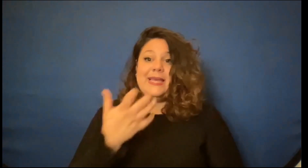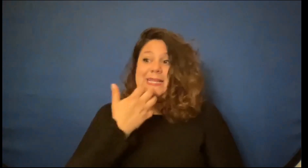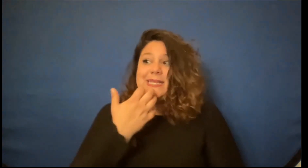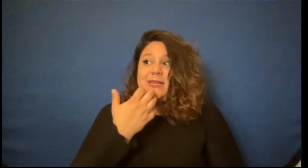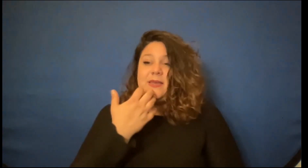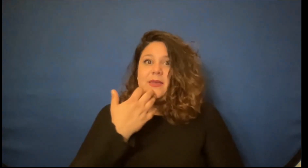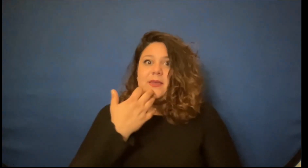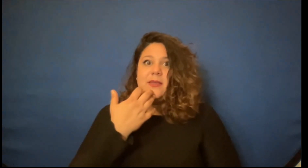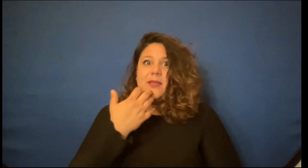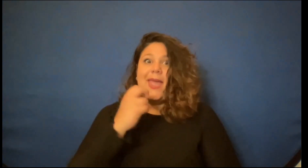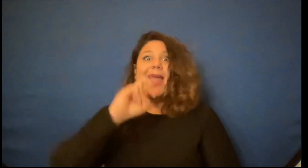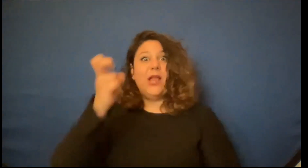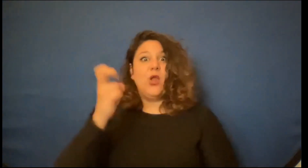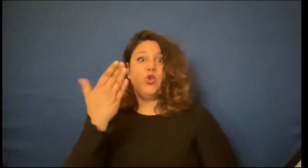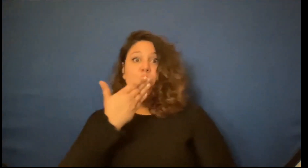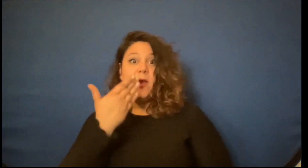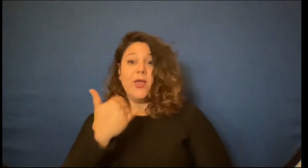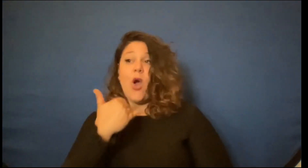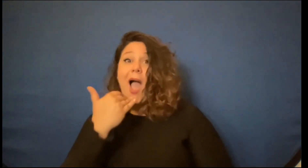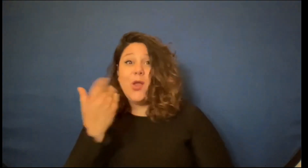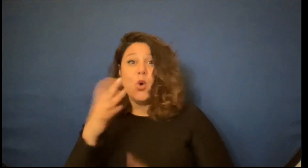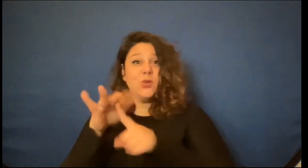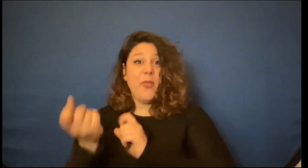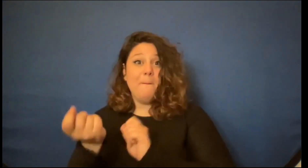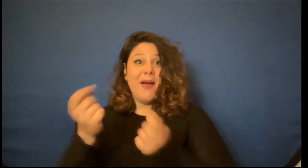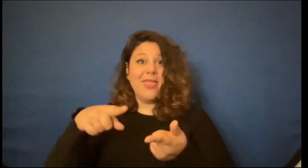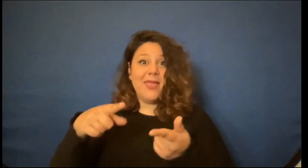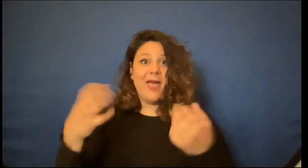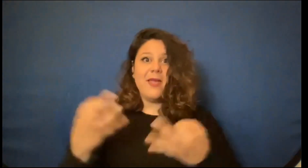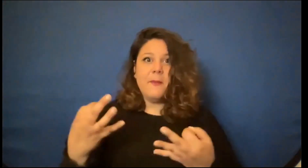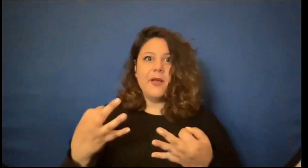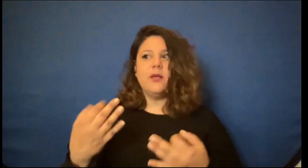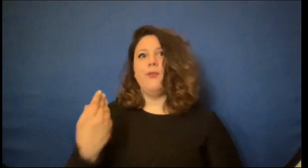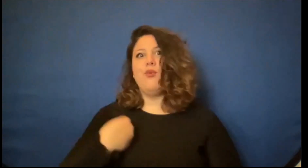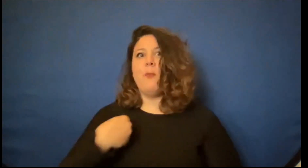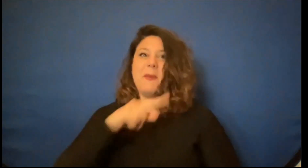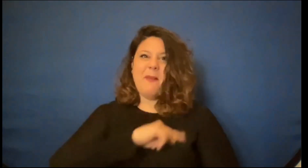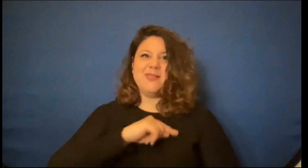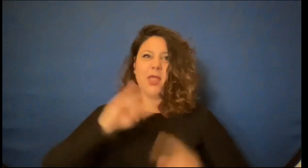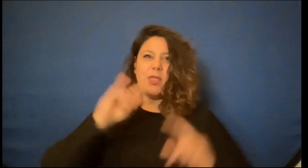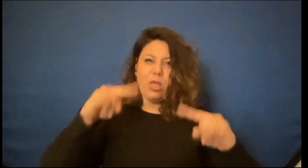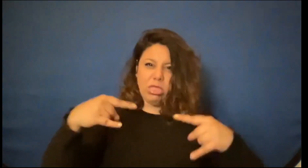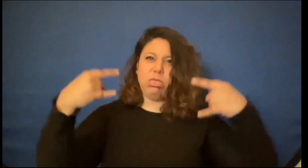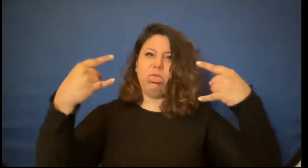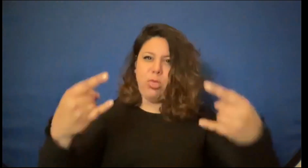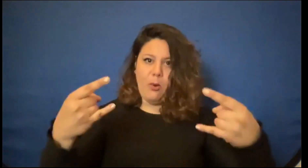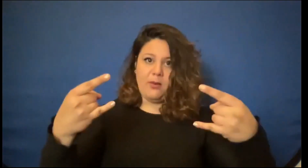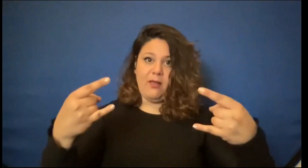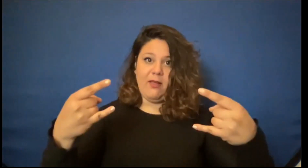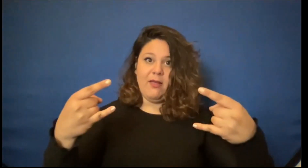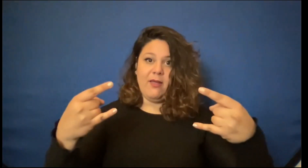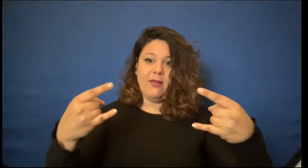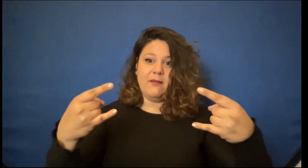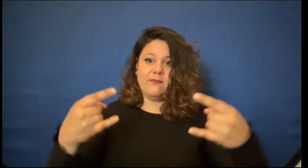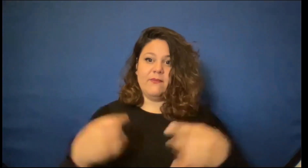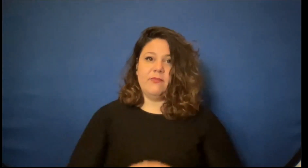parecido, ¿verdad? Pues al final tengo que abordar la misma sensación 2 veces, y es cuando encima el alumno se dice, pero ¿qué